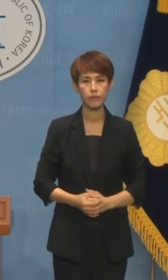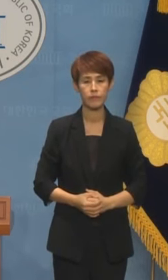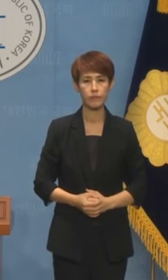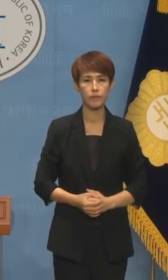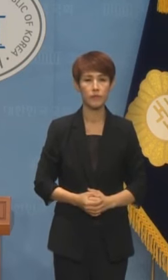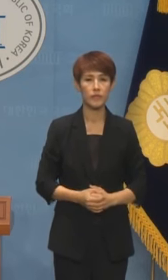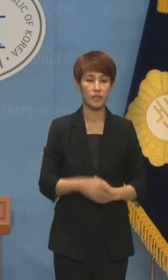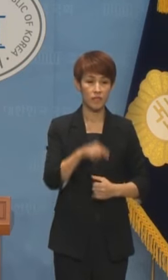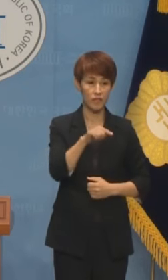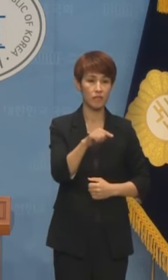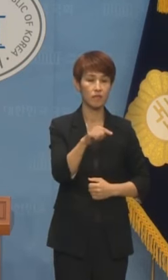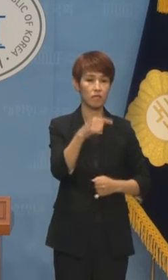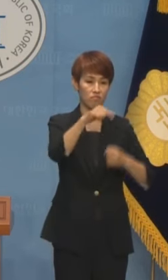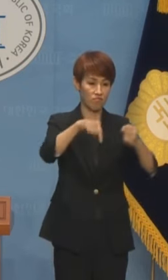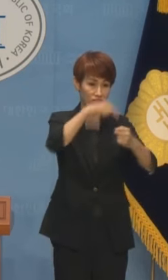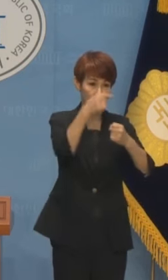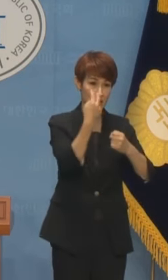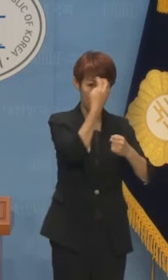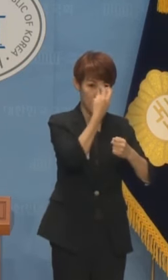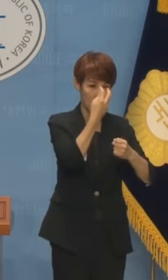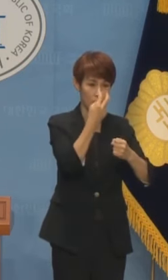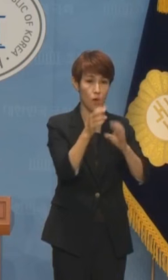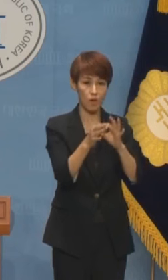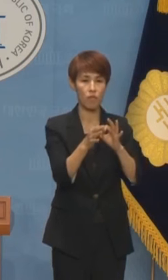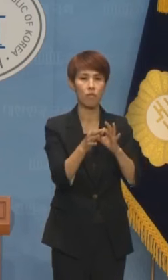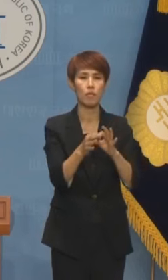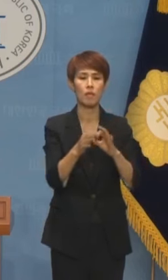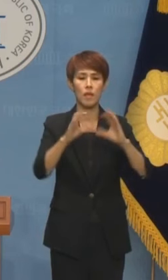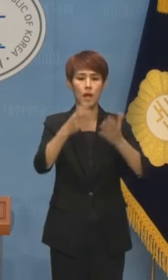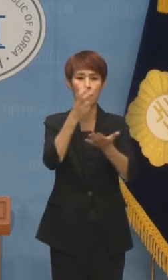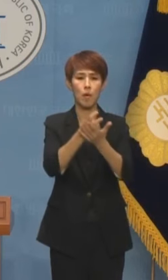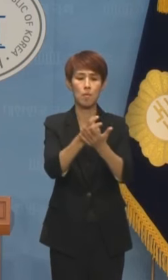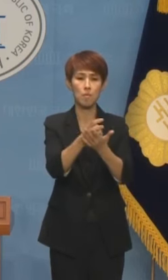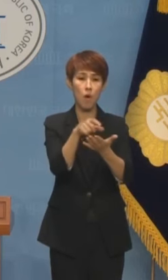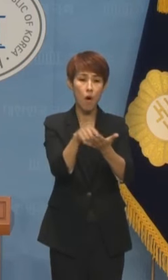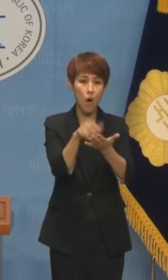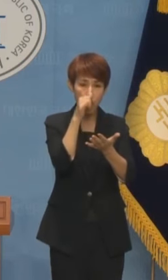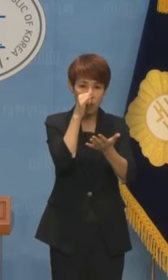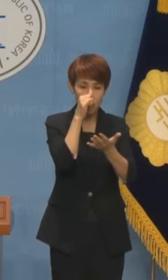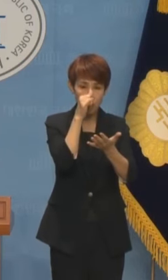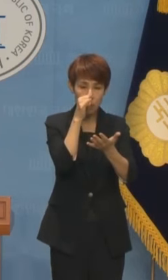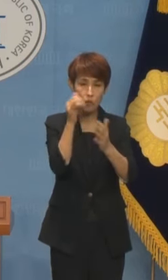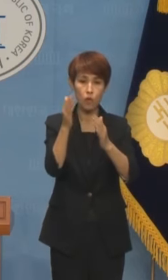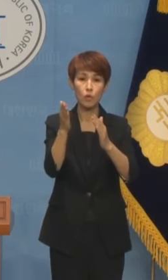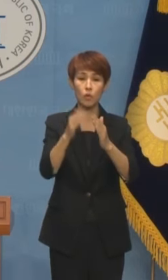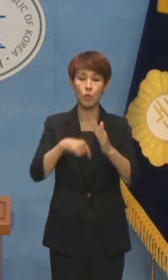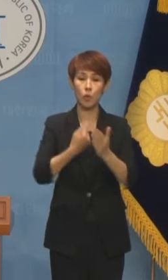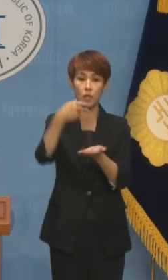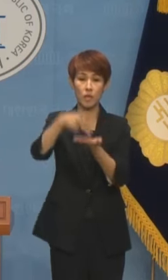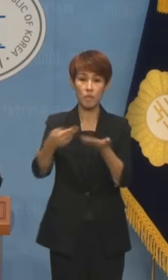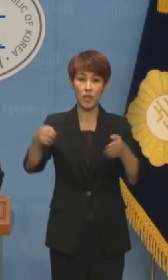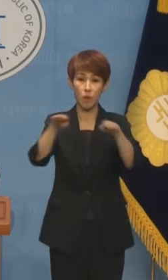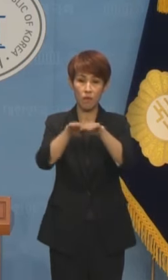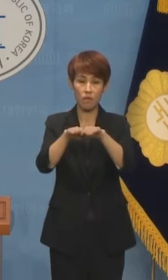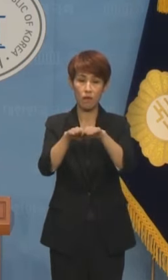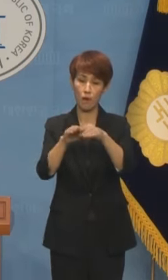월성원전 1호기 감사에서 드러났듯이 헌법에 명시된 독립기관의 일탈을 더 이상 방치할 수가